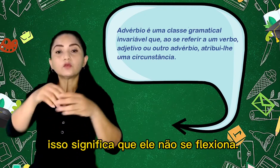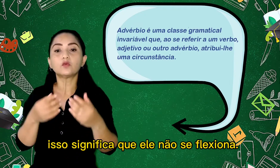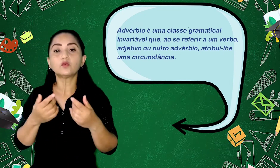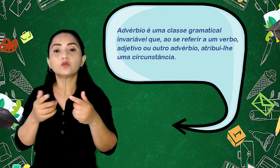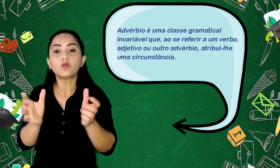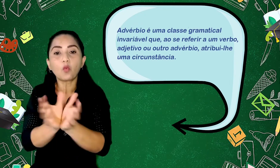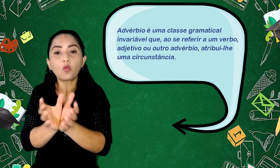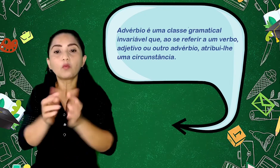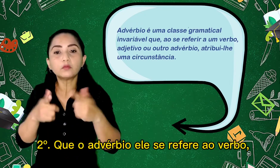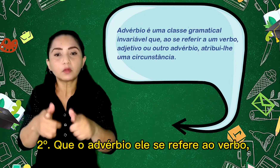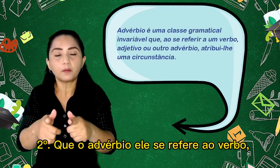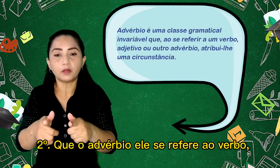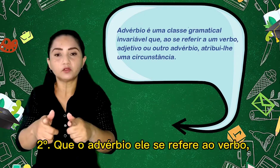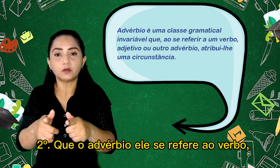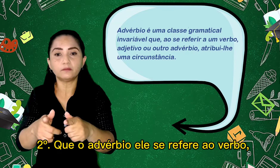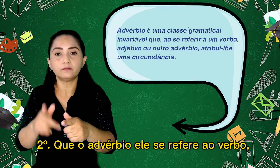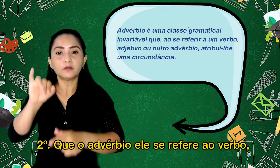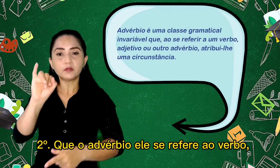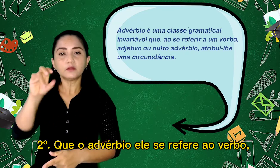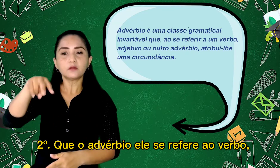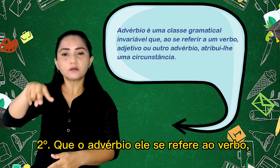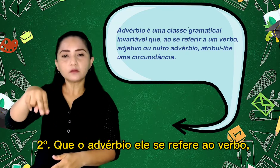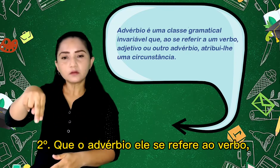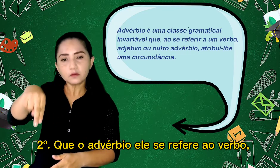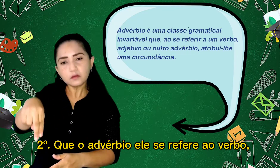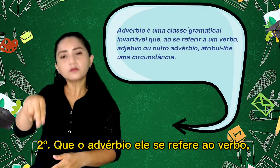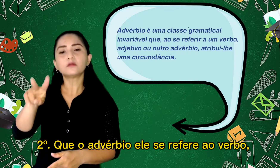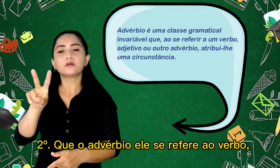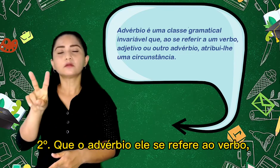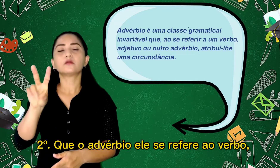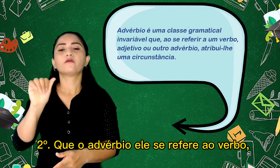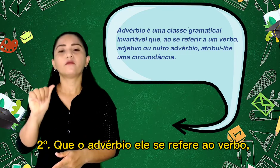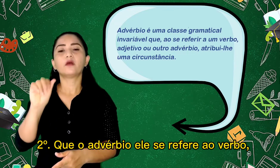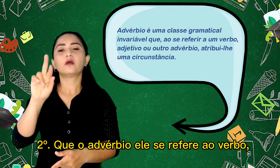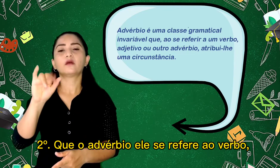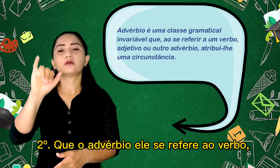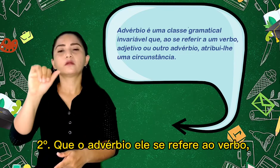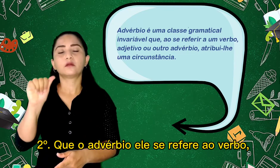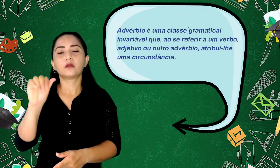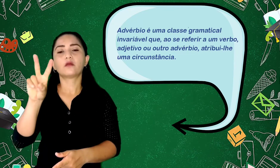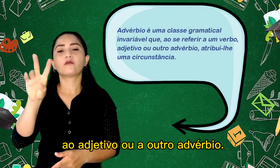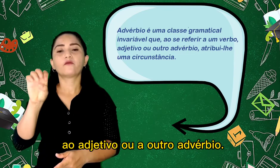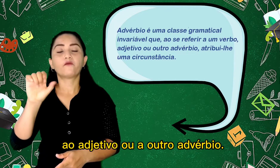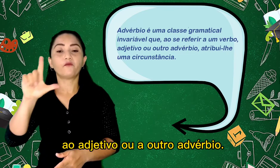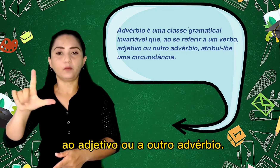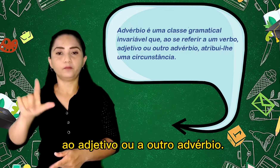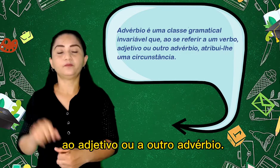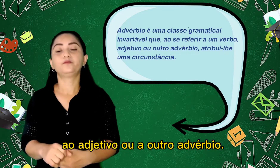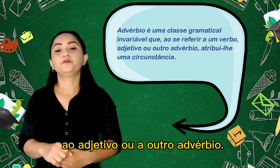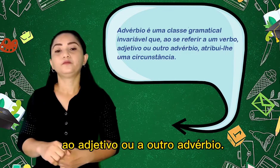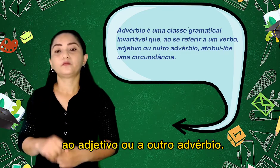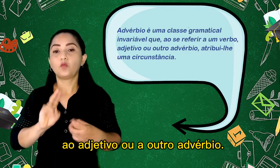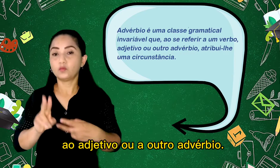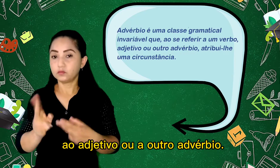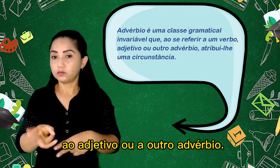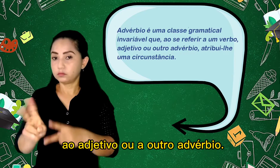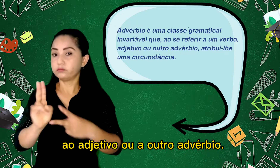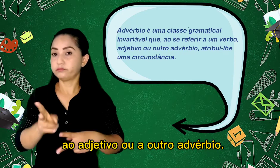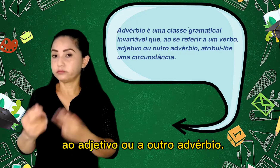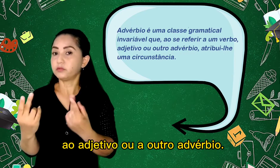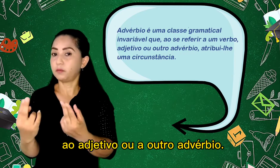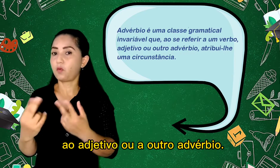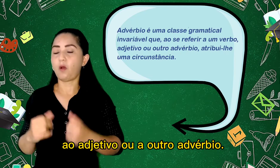flexiona. Segundo, que o advérbio ele se refere ao verbo, ao adjetivo ou